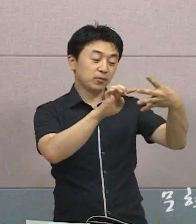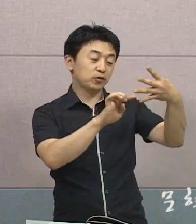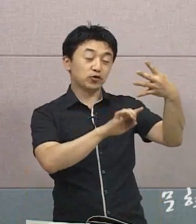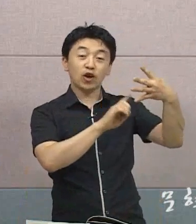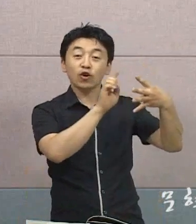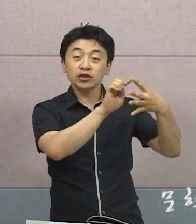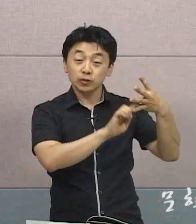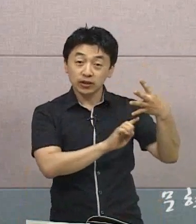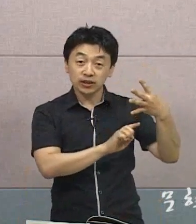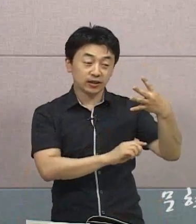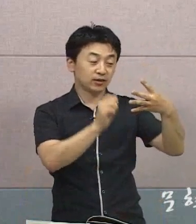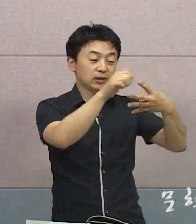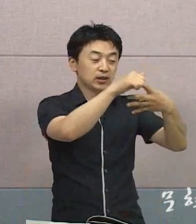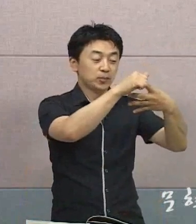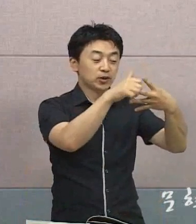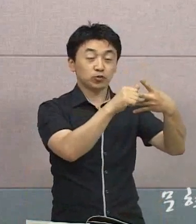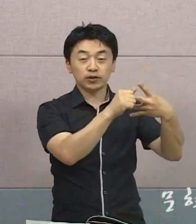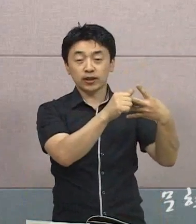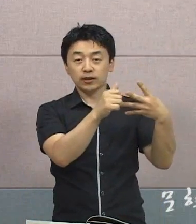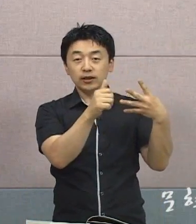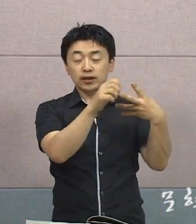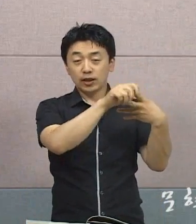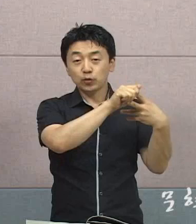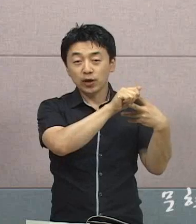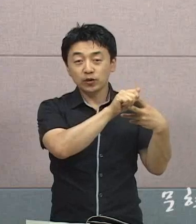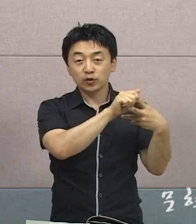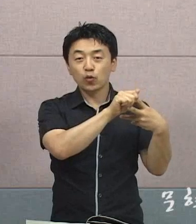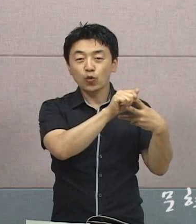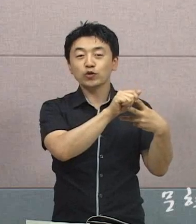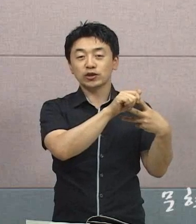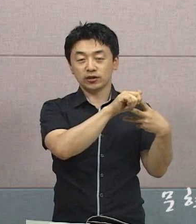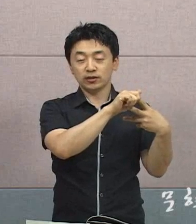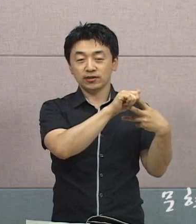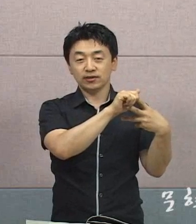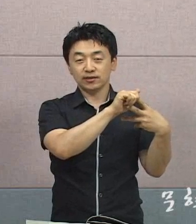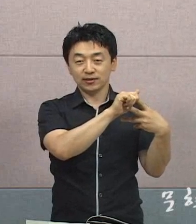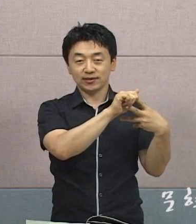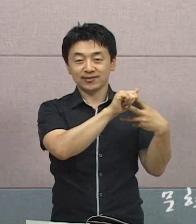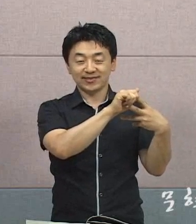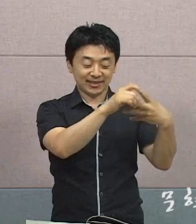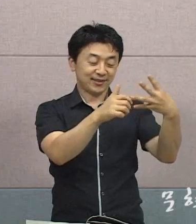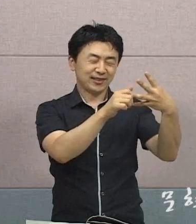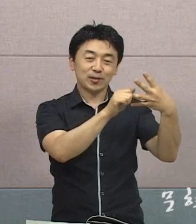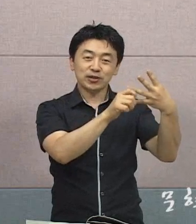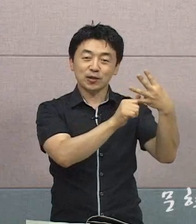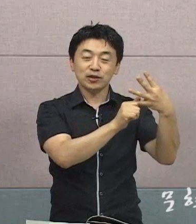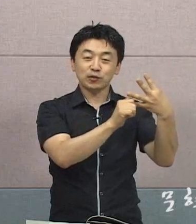부류 중에 어디에 속하느냐. 그래서 첫 번째, 두 번째에 속하면은 꼭 외우시는. 네. 세 번째, 네 번째에 속하면